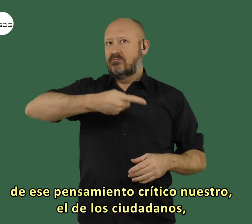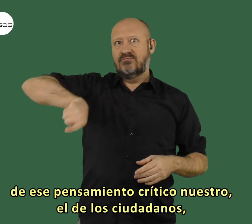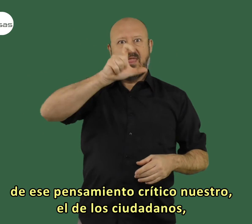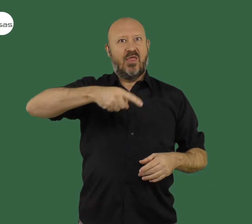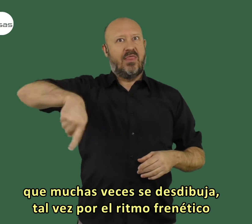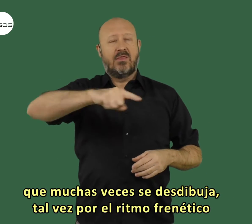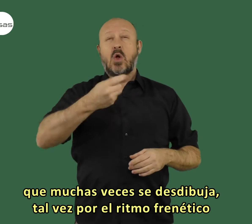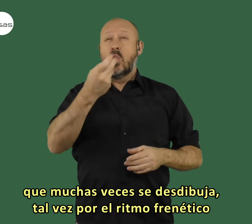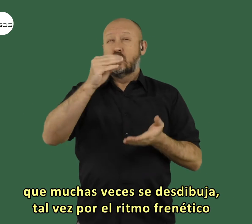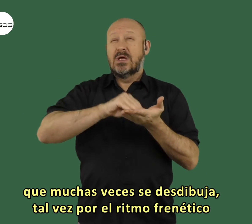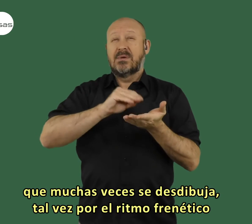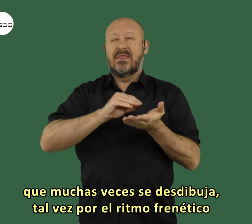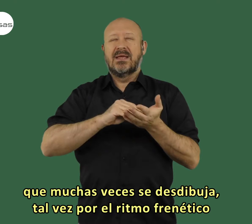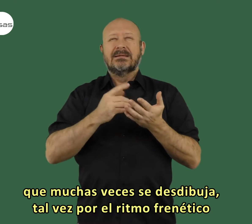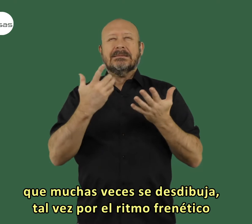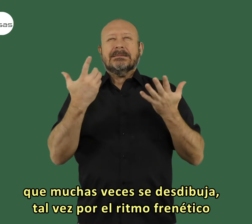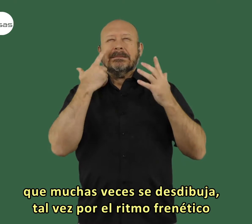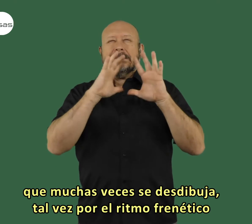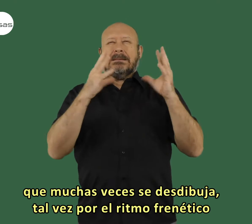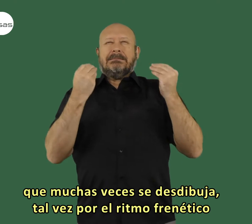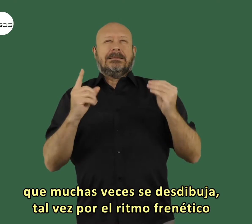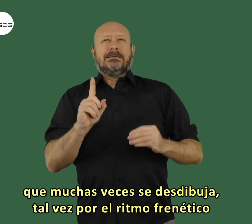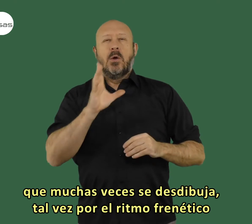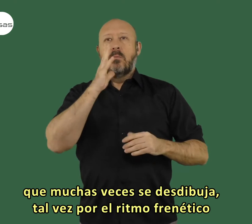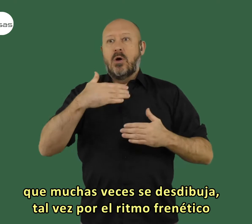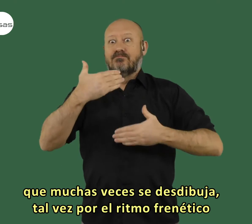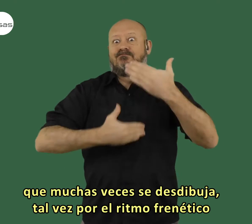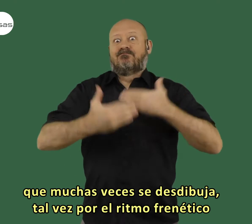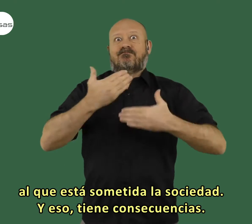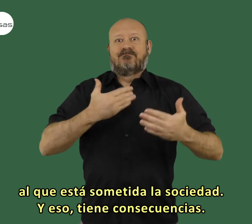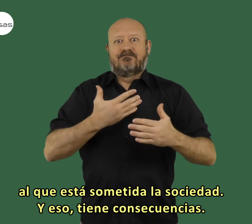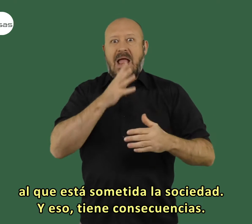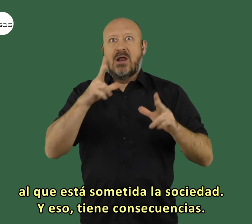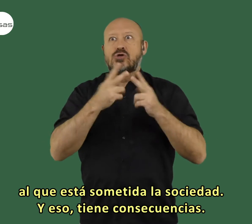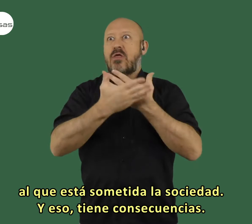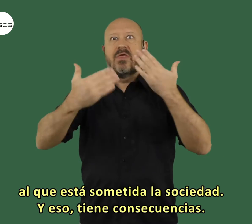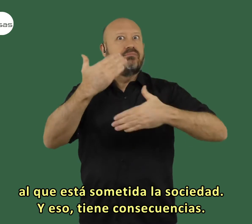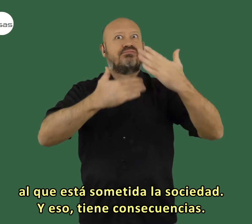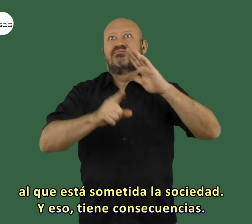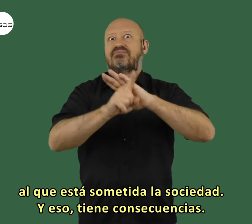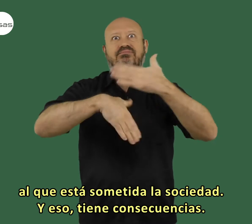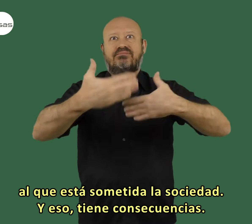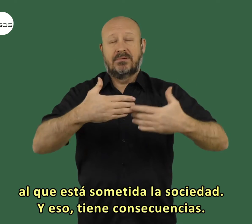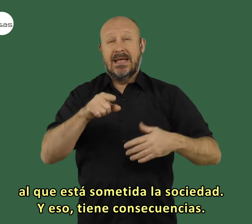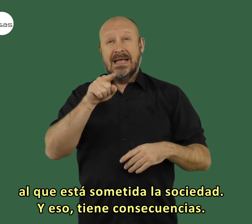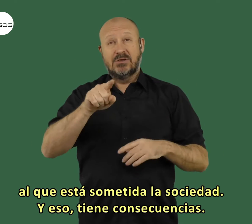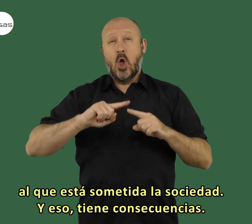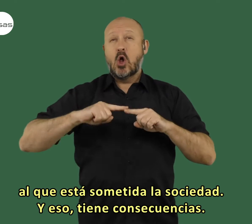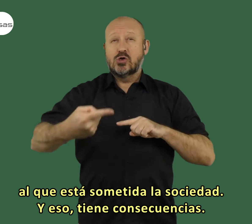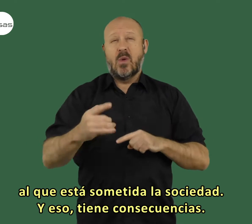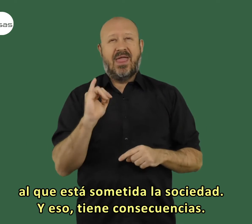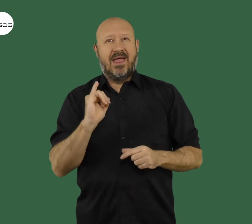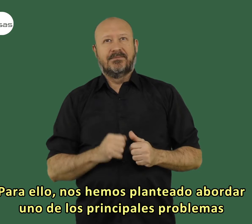el de los ciudadanos, que muchas veces se desdibuja tal vez por el ritmo frenético al que está sometida la sociedad. Y eso pues